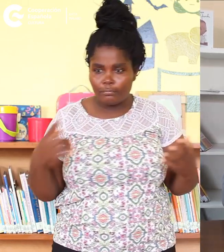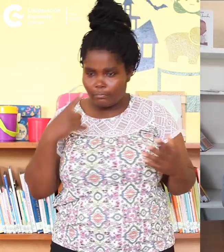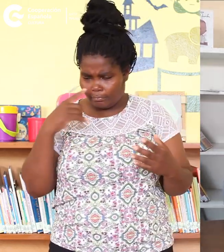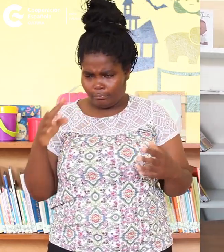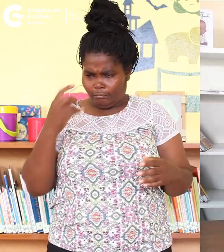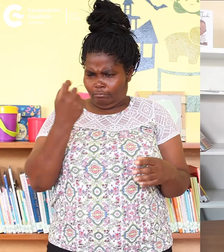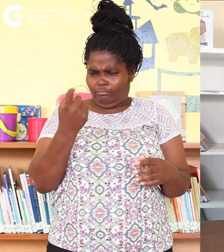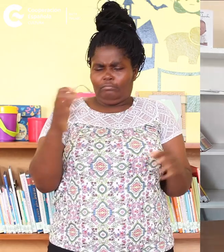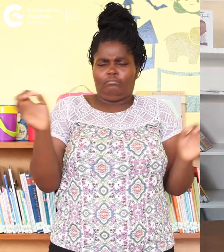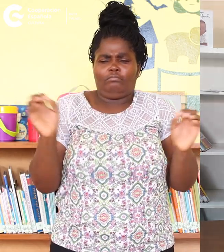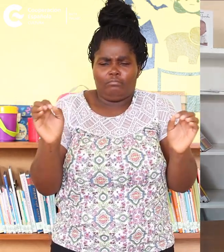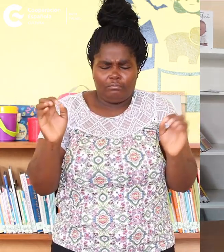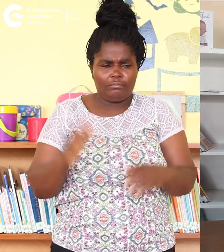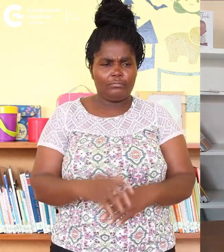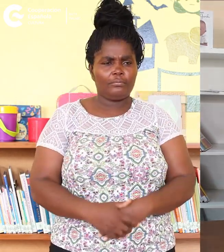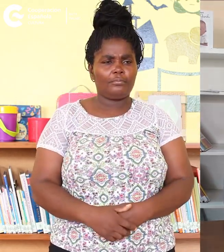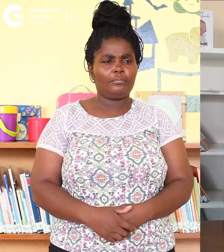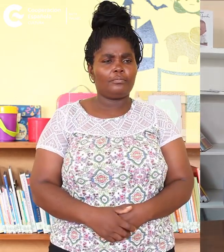nada.